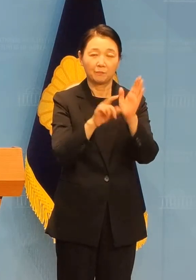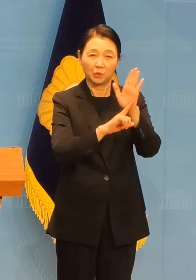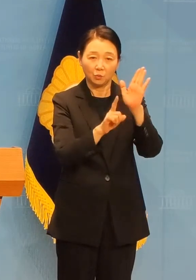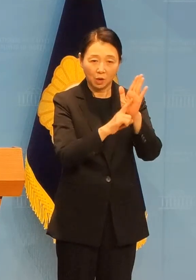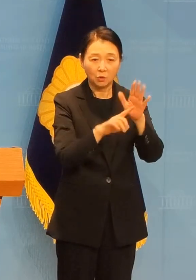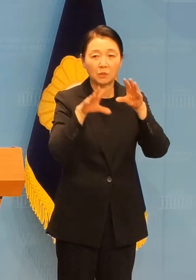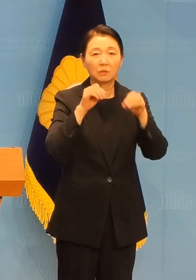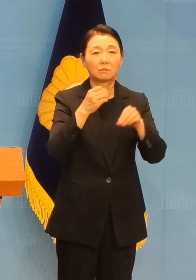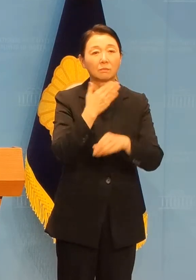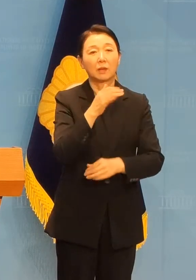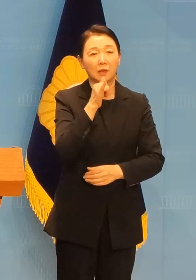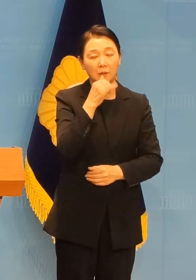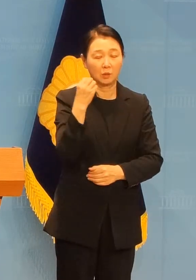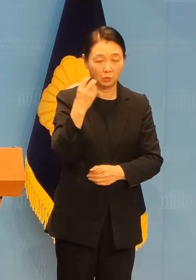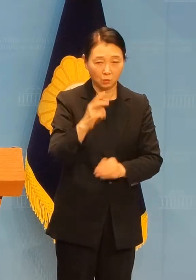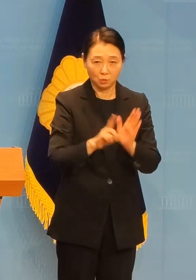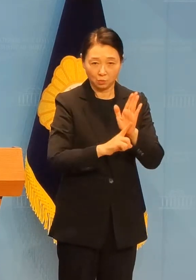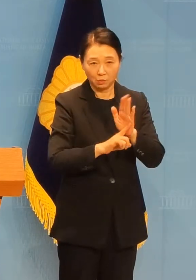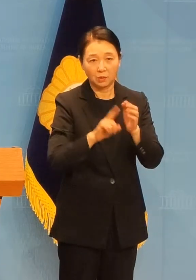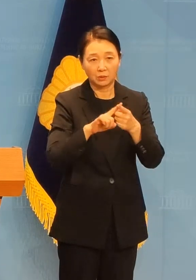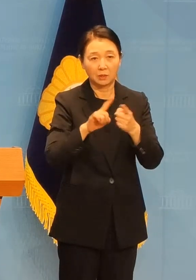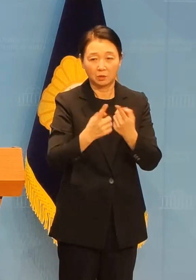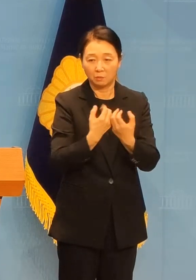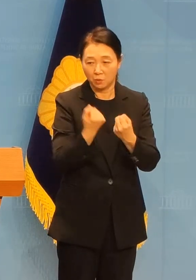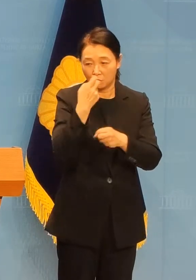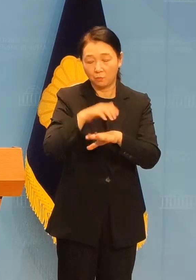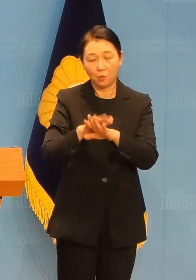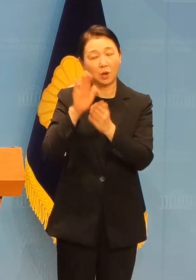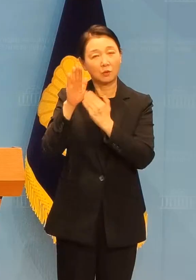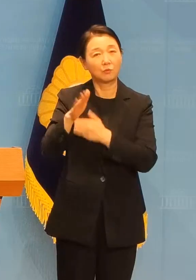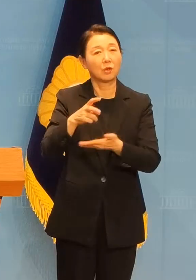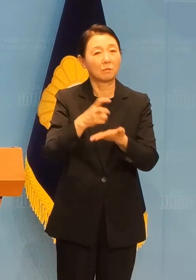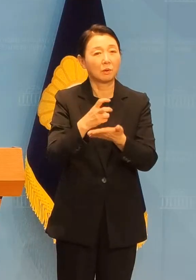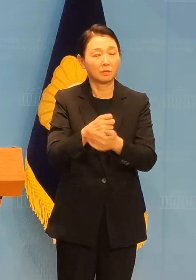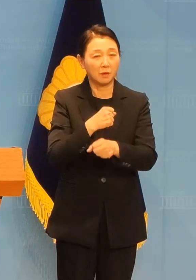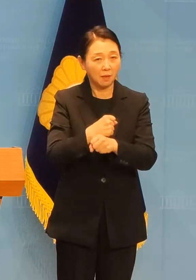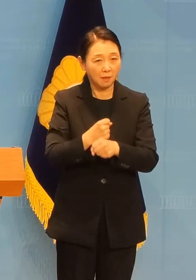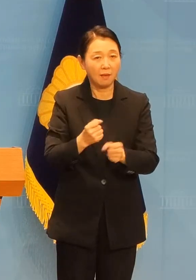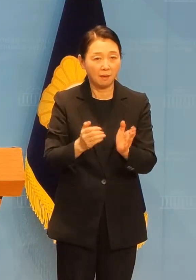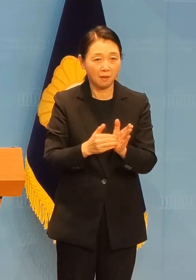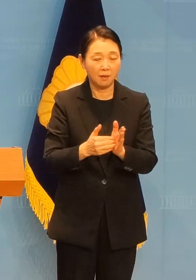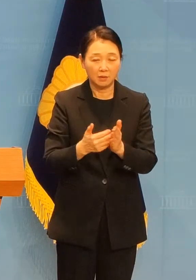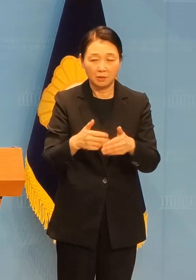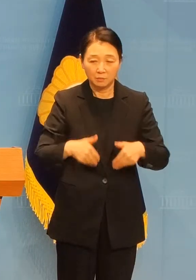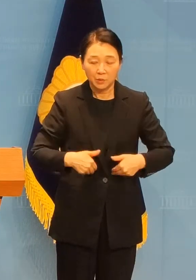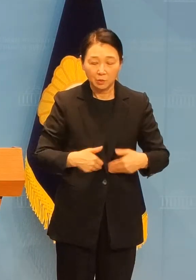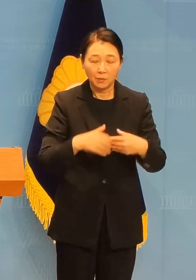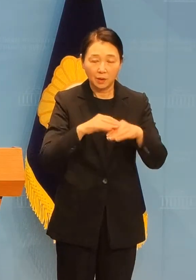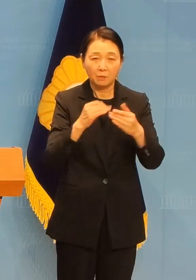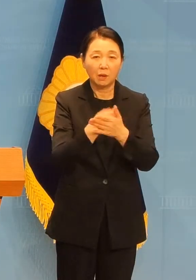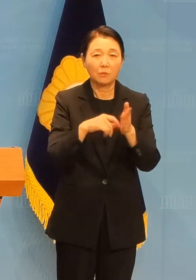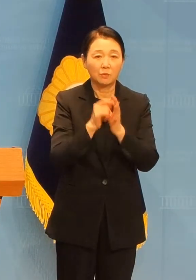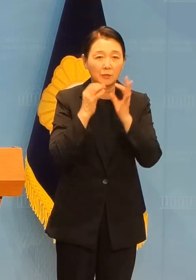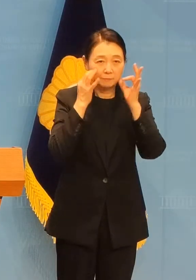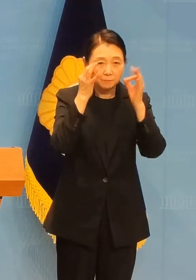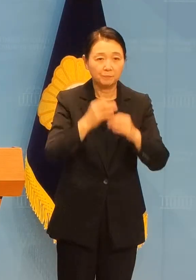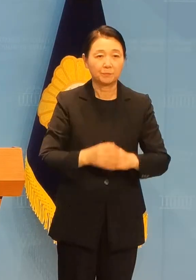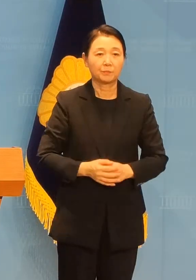행위를 중지시키고 해당 광고물을 별도 보관 후 법적 판단을 구하는 등 필요한 조치를 강구할 수 있다고